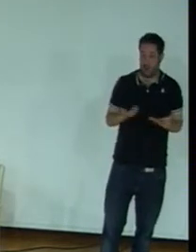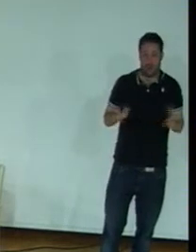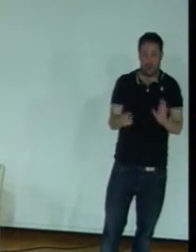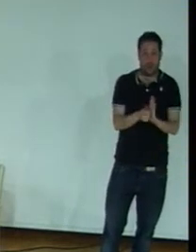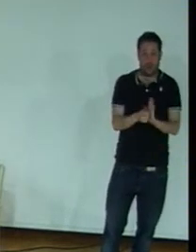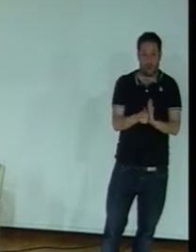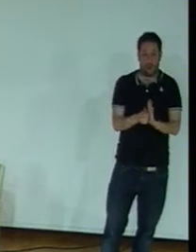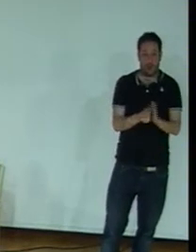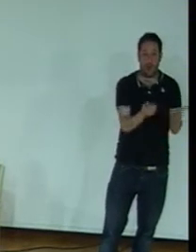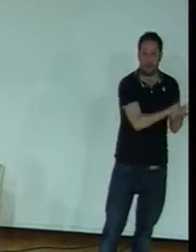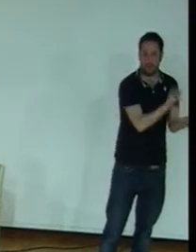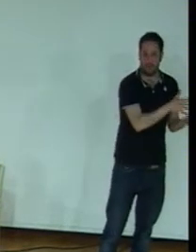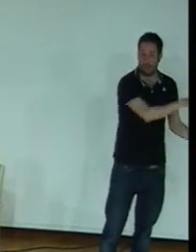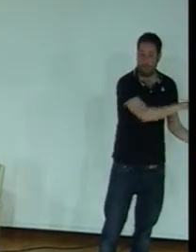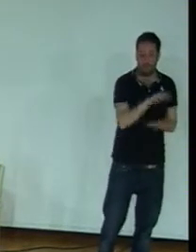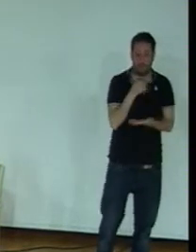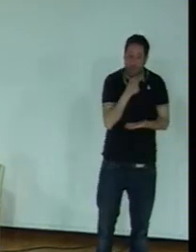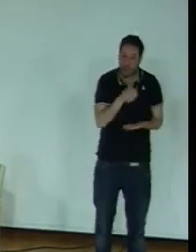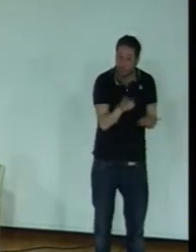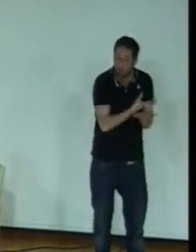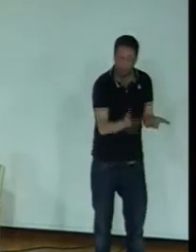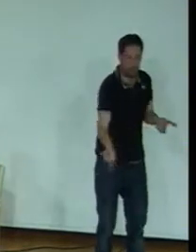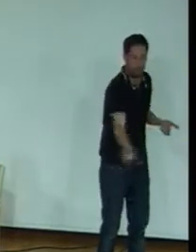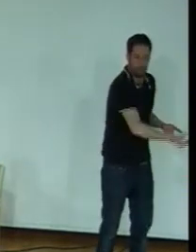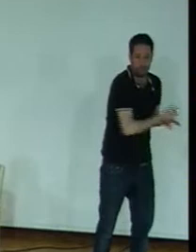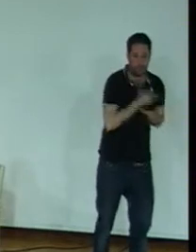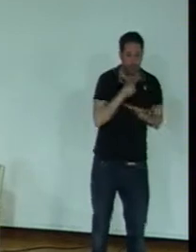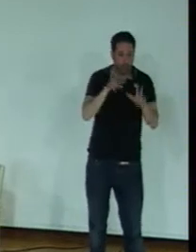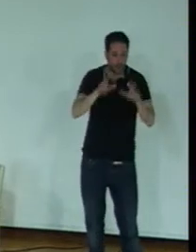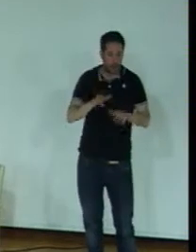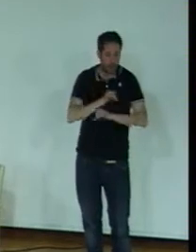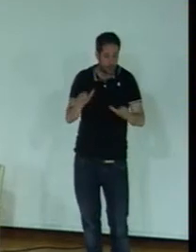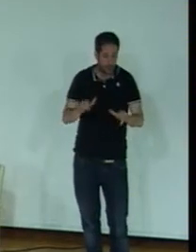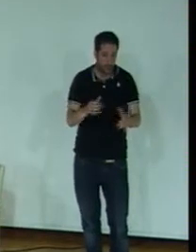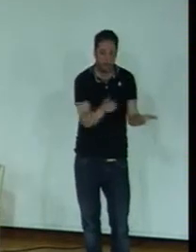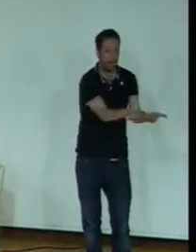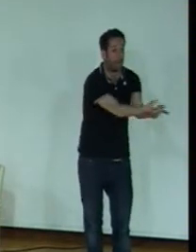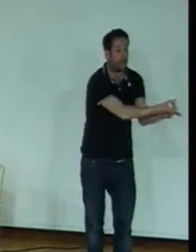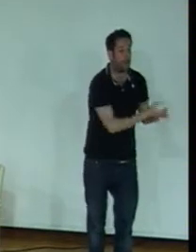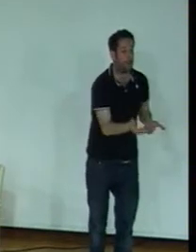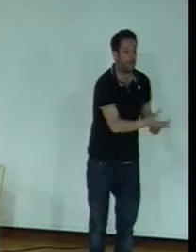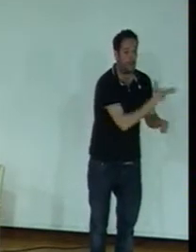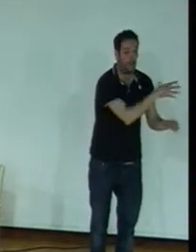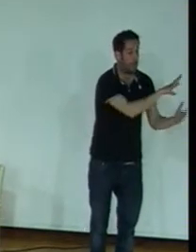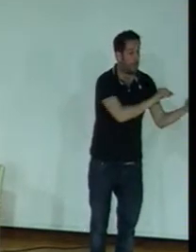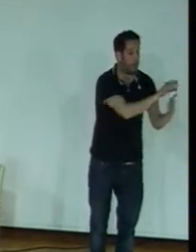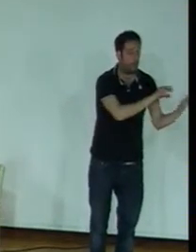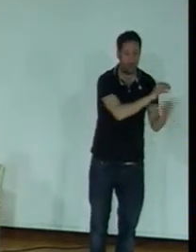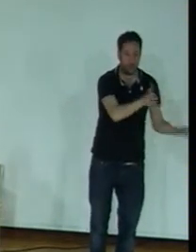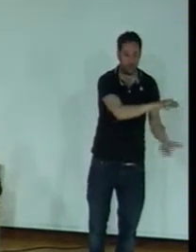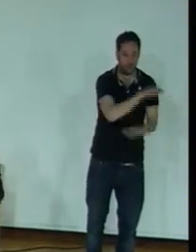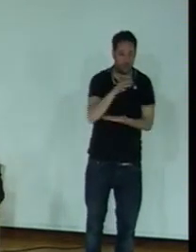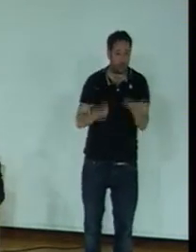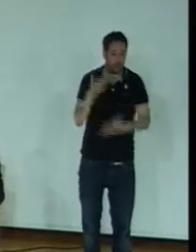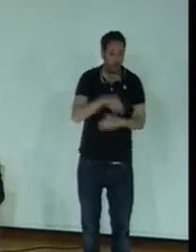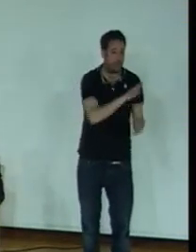après de ces données? C'est-à-dire, ce qui est facile, c'est de récolter des données. Ça, les ordinateurs sont très forts pour ça. Ils peuvent copier des quantités énormes de données toute la